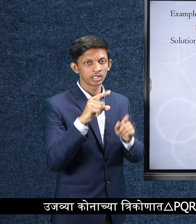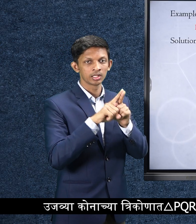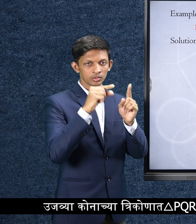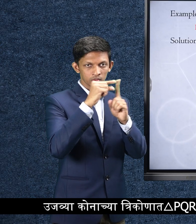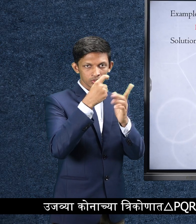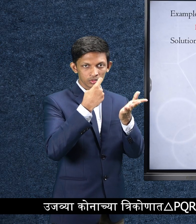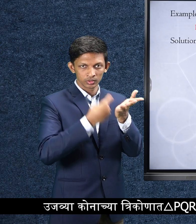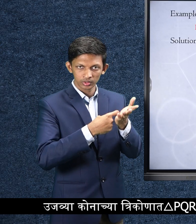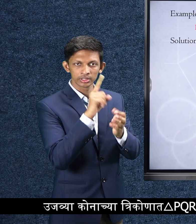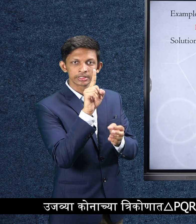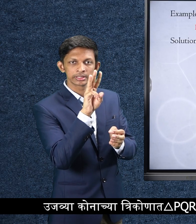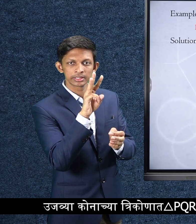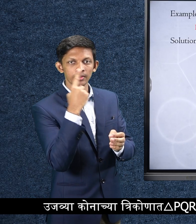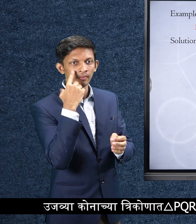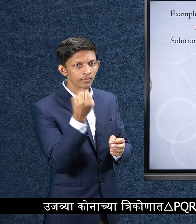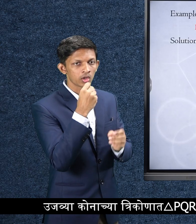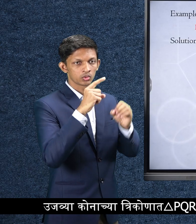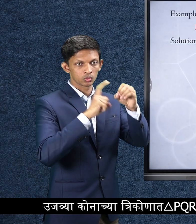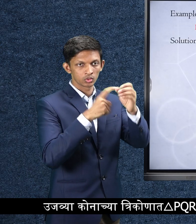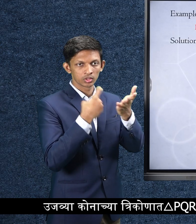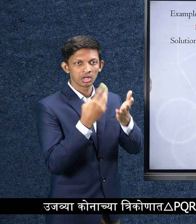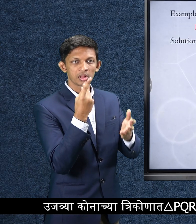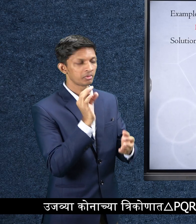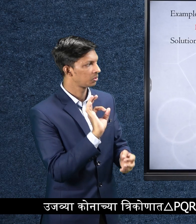PR 1313 बेस QR शोधा.